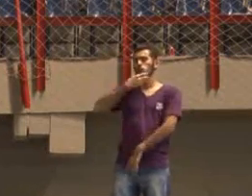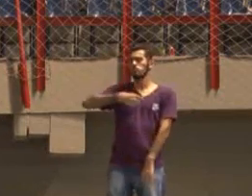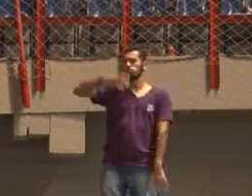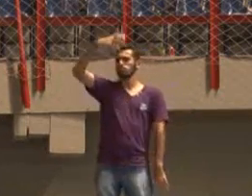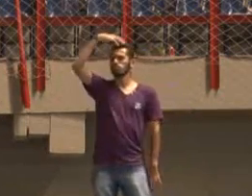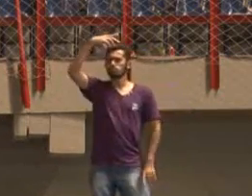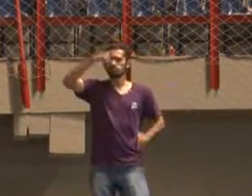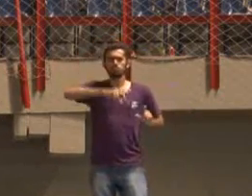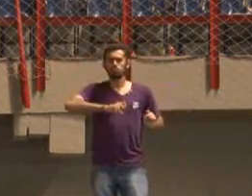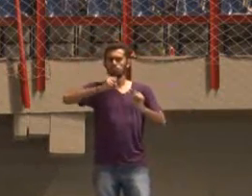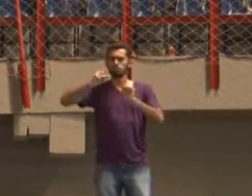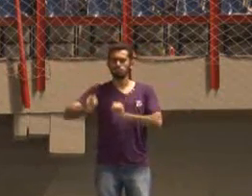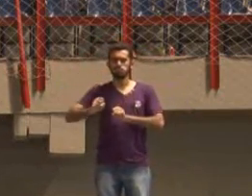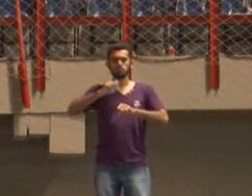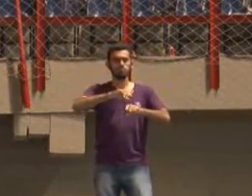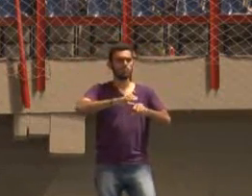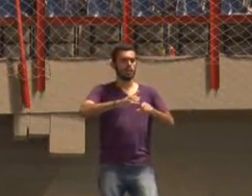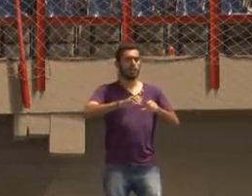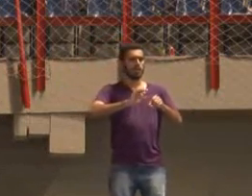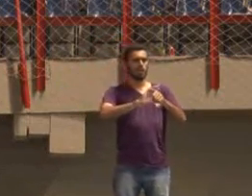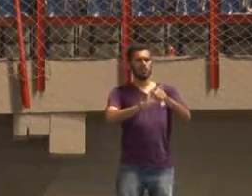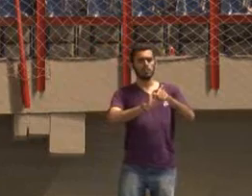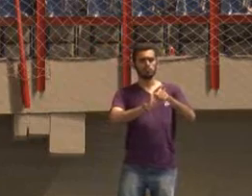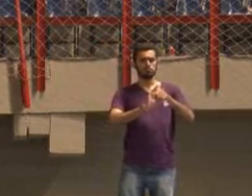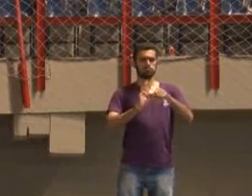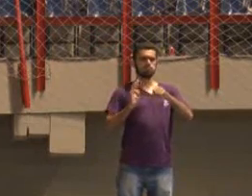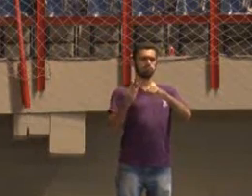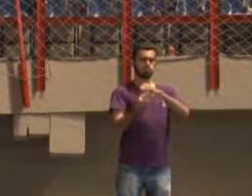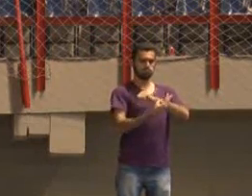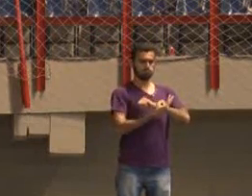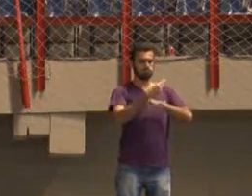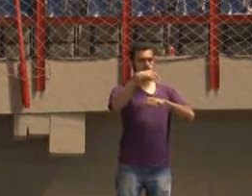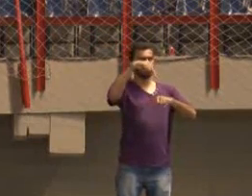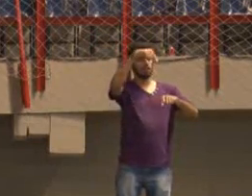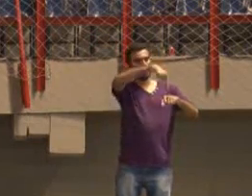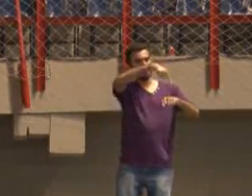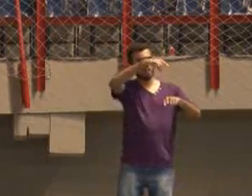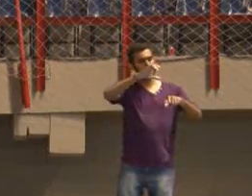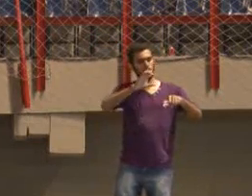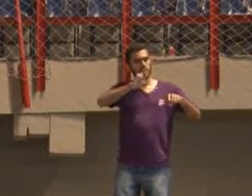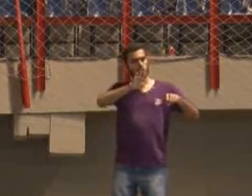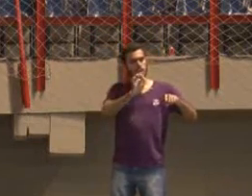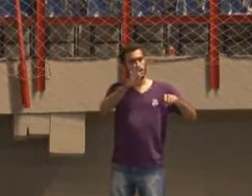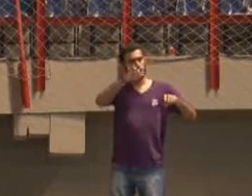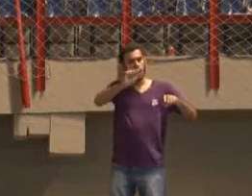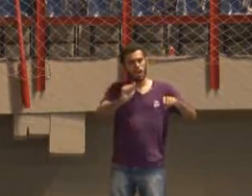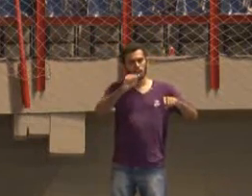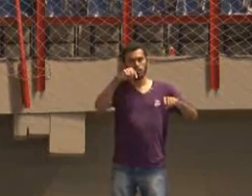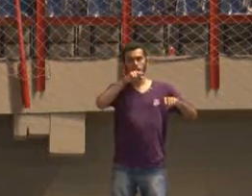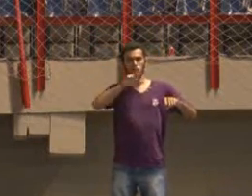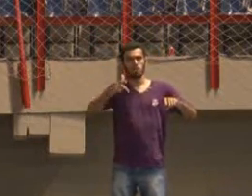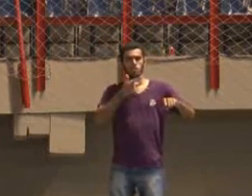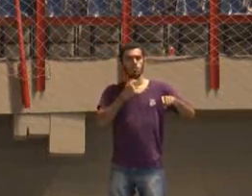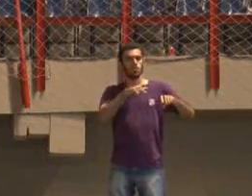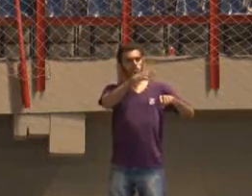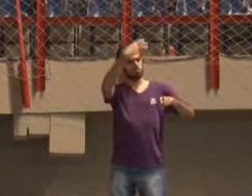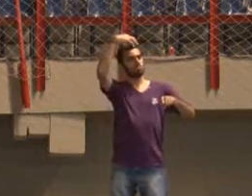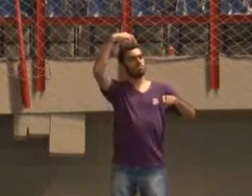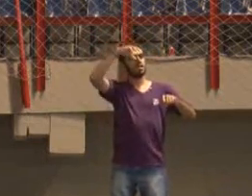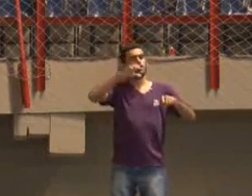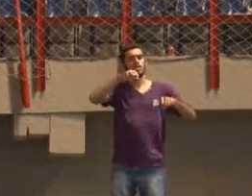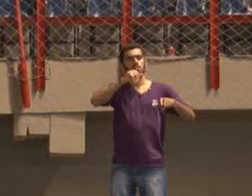de Creta. E o nome desse rei era Minos. Rei Minos. E esse